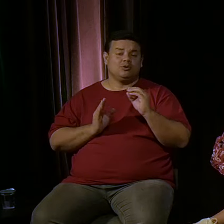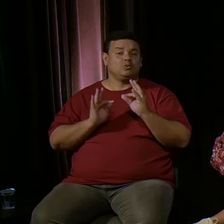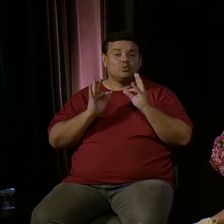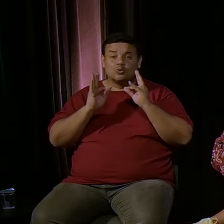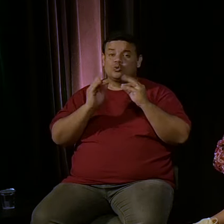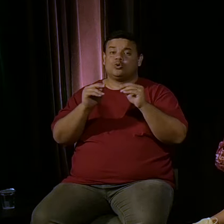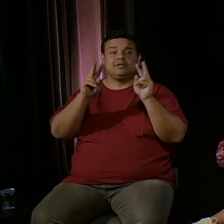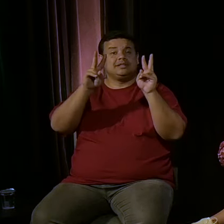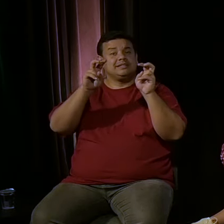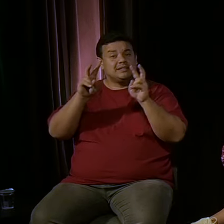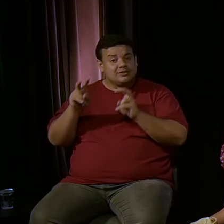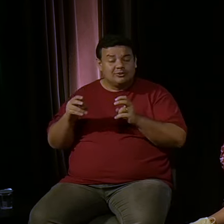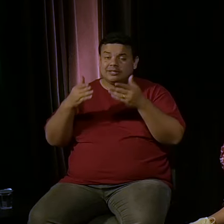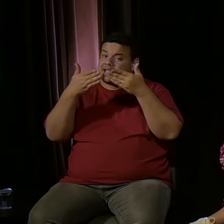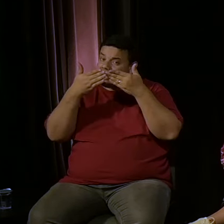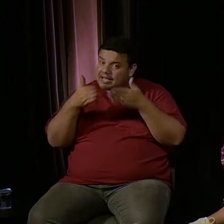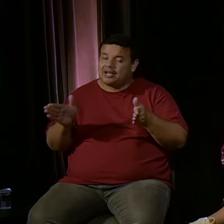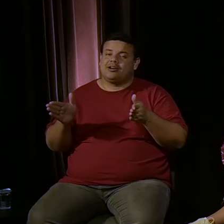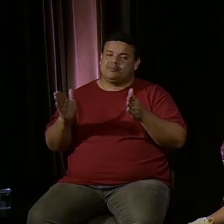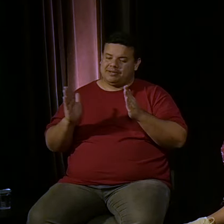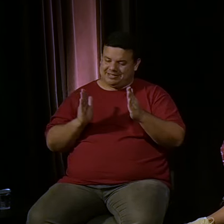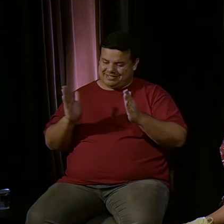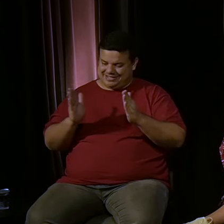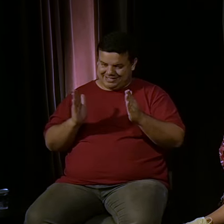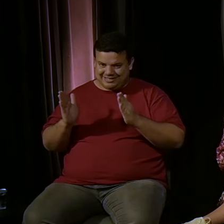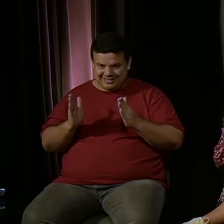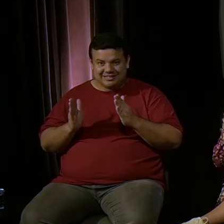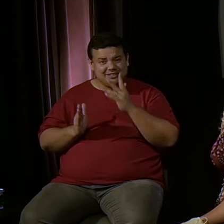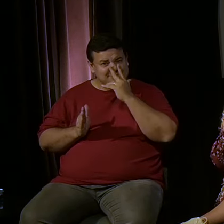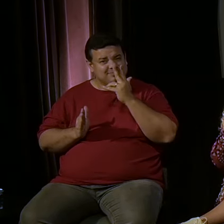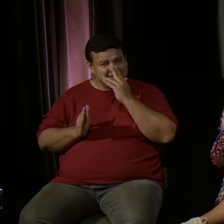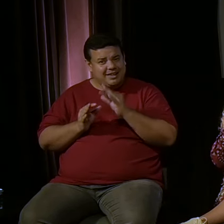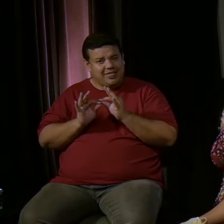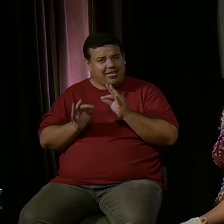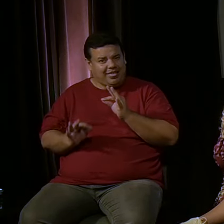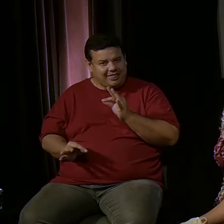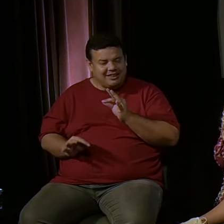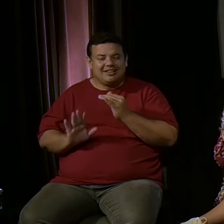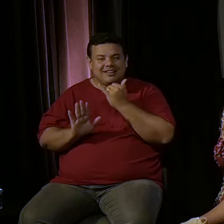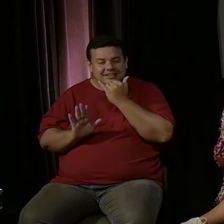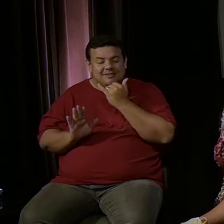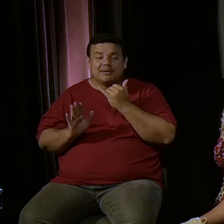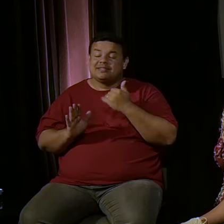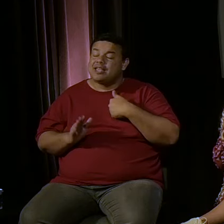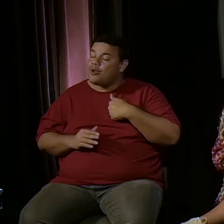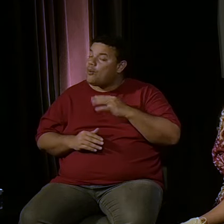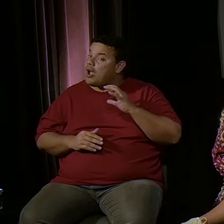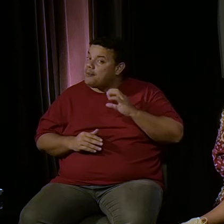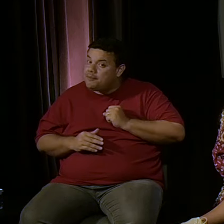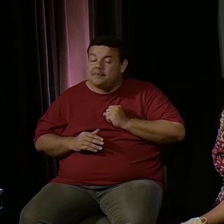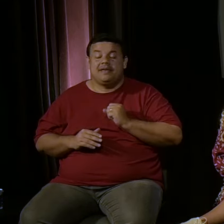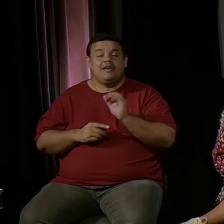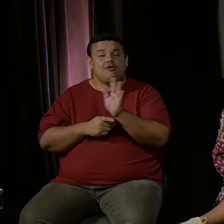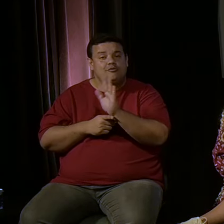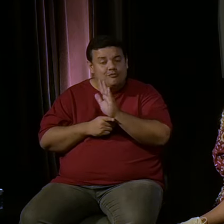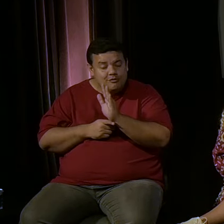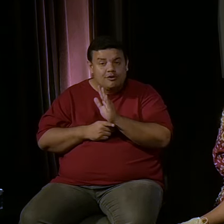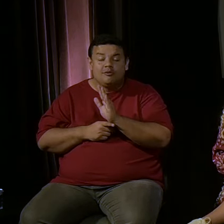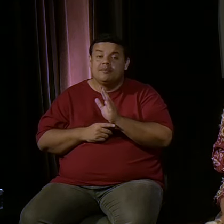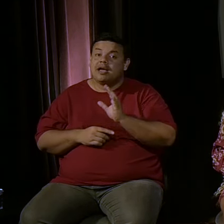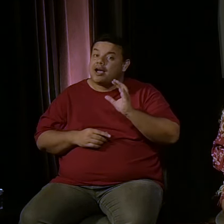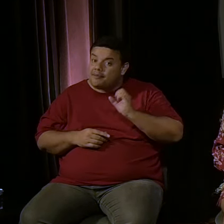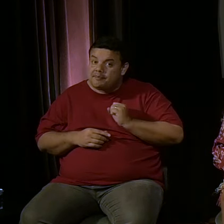amplas da década de 70. Acho que já falei bastante, né? Mas adorei, assim. Achei maravilha. O máximo vocês